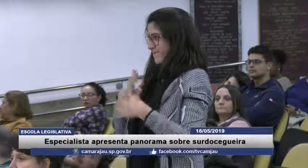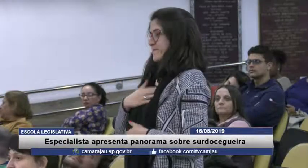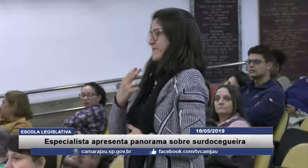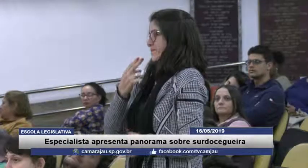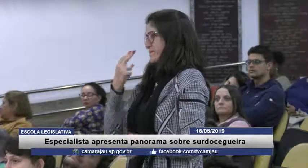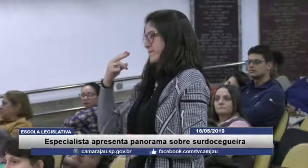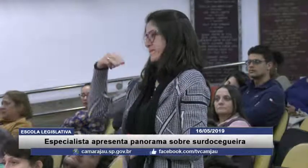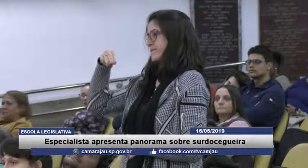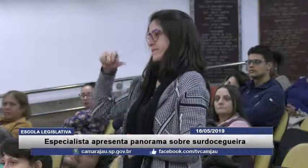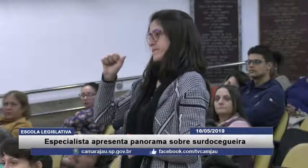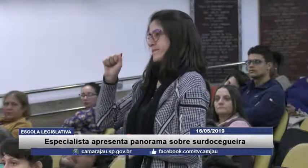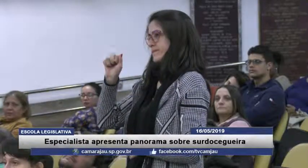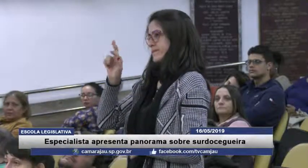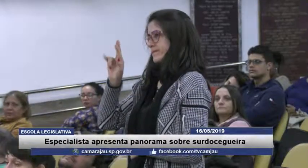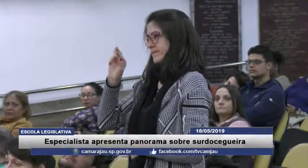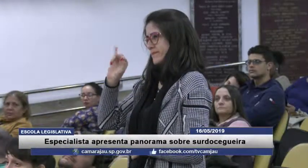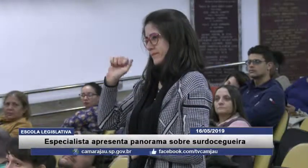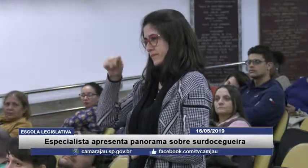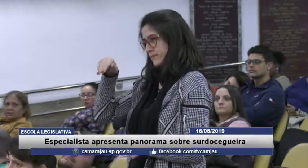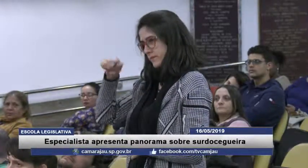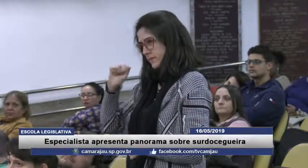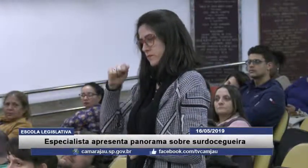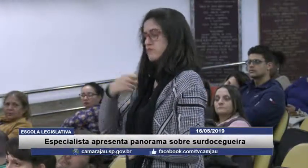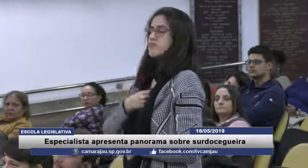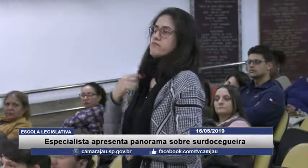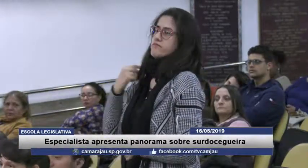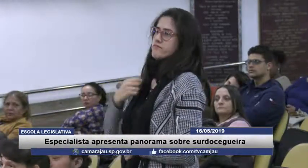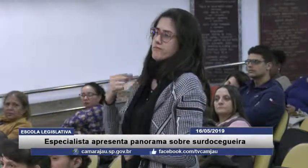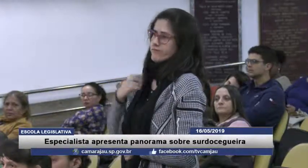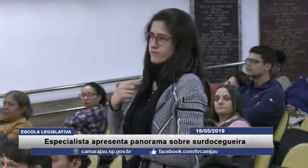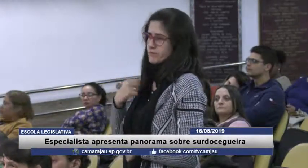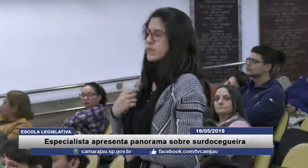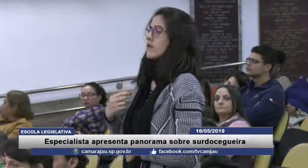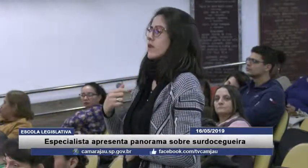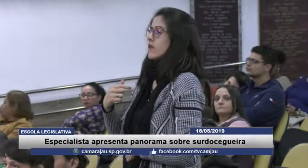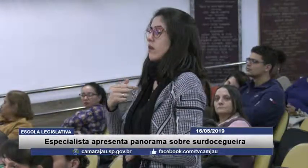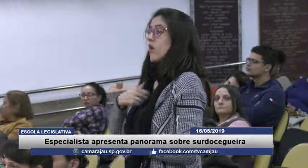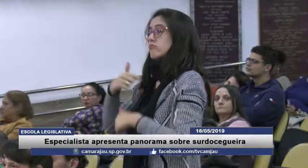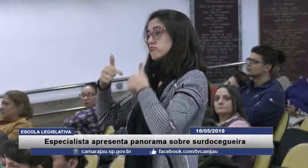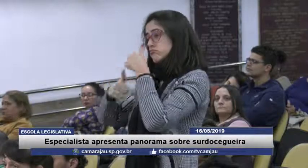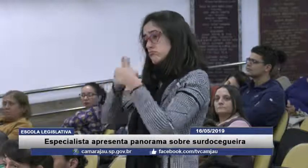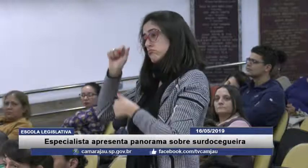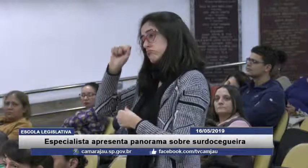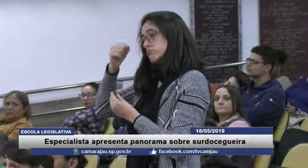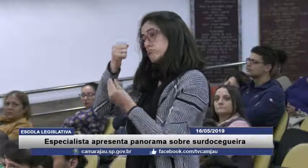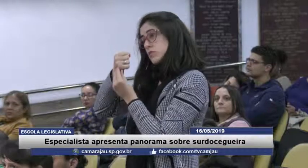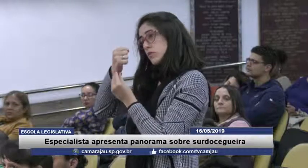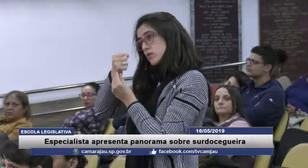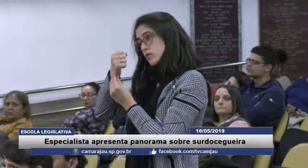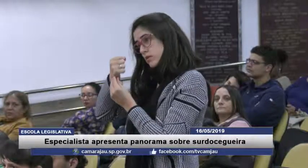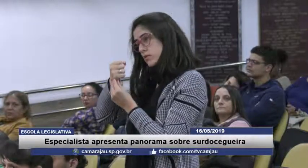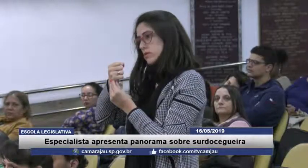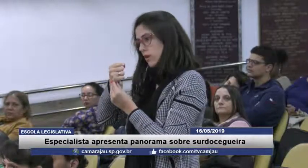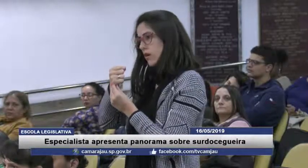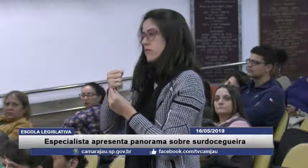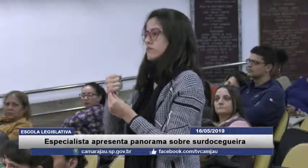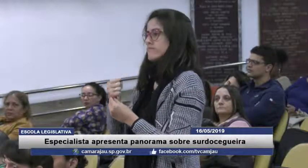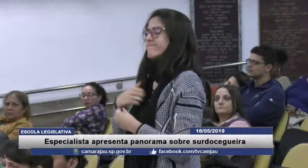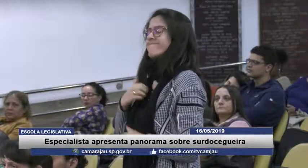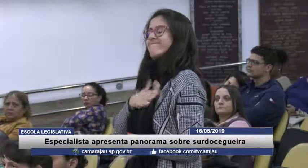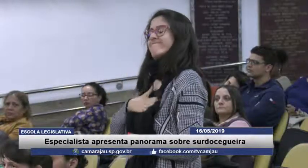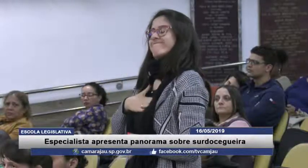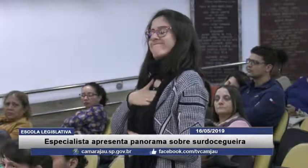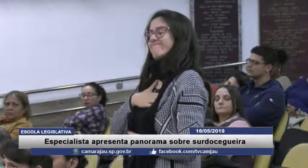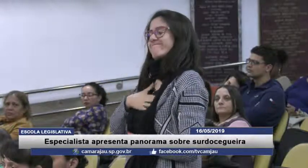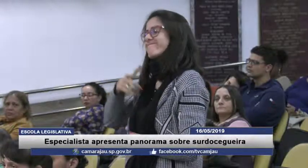Som. Bom, vou me apresentar. Eu sou Mariana. Eu sou surda e